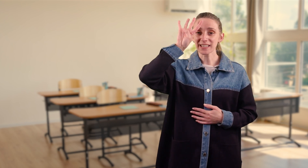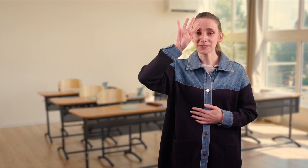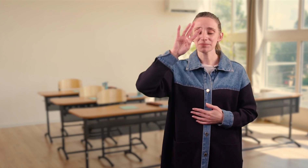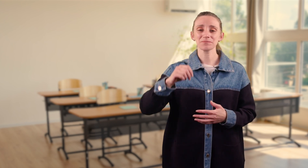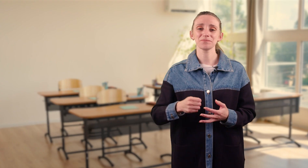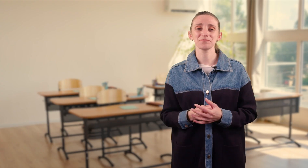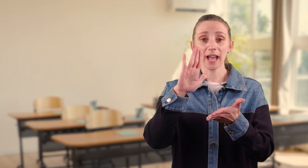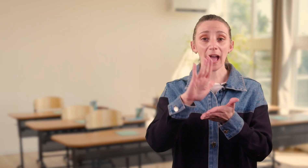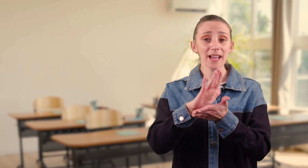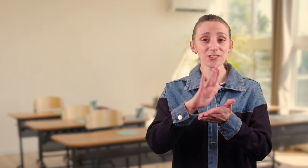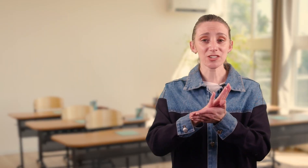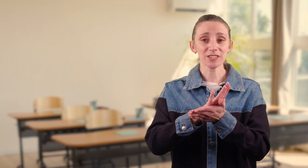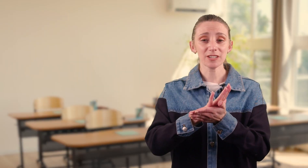Nathalie. Âge,